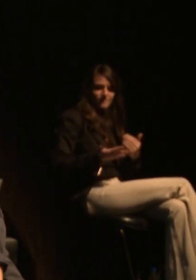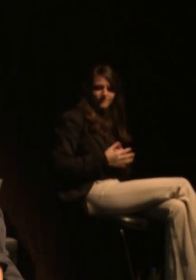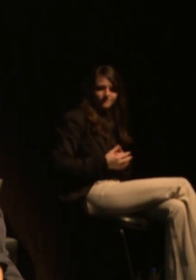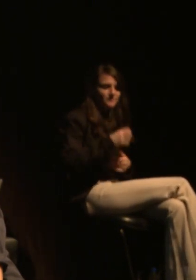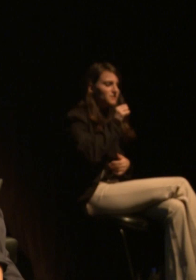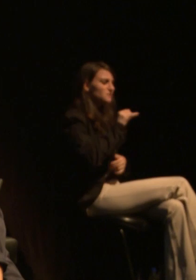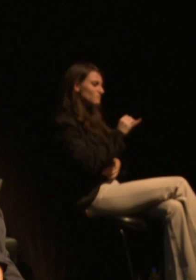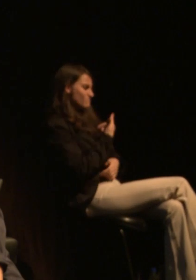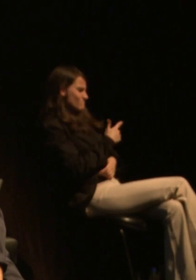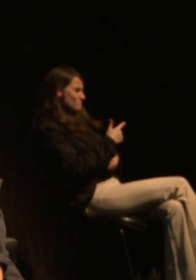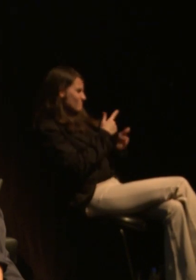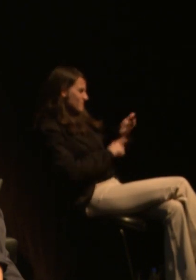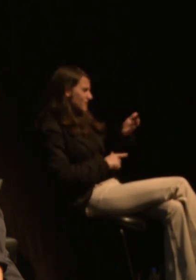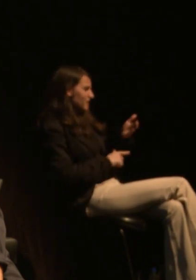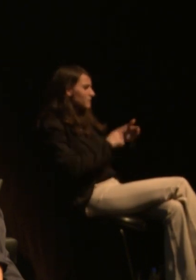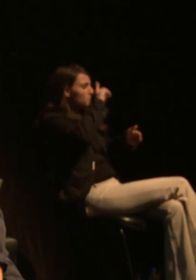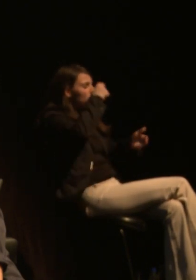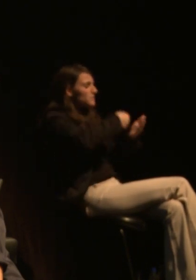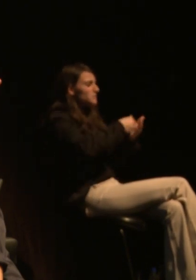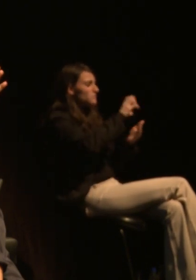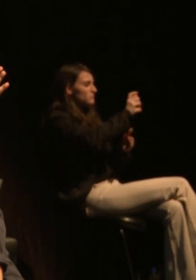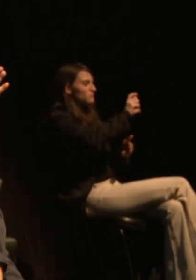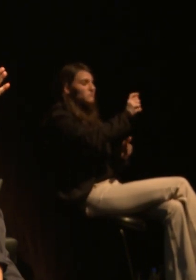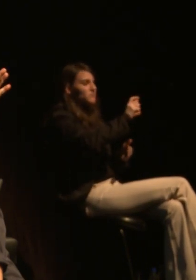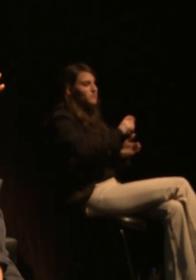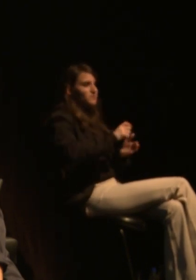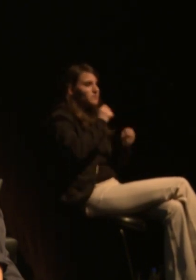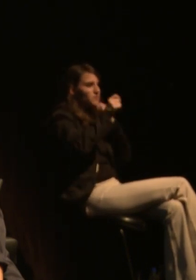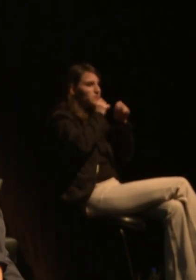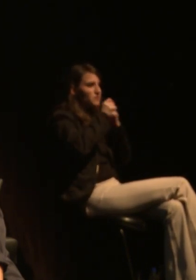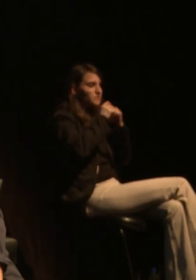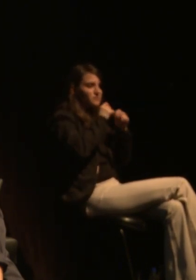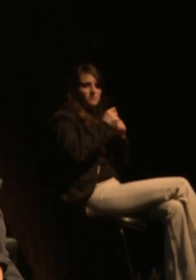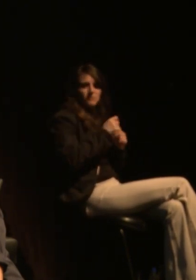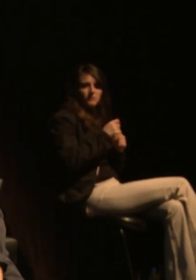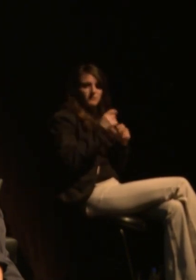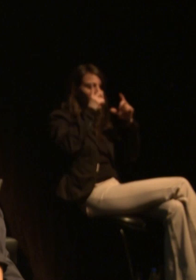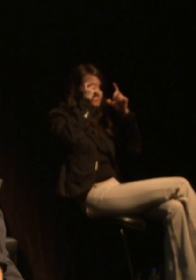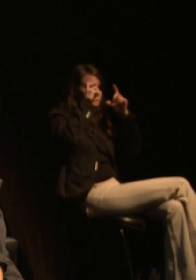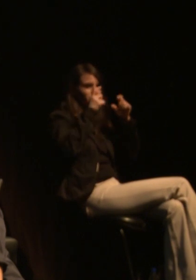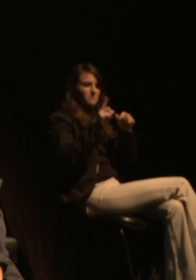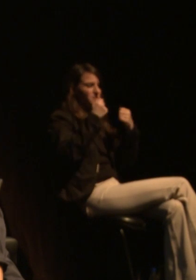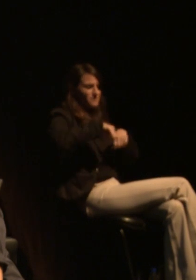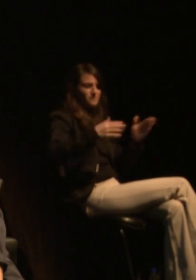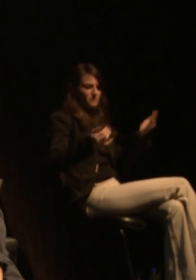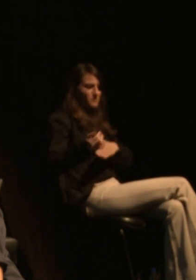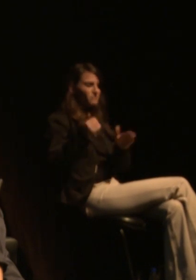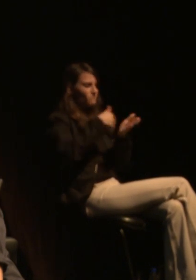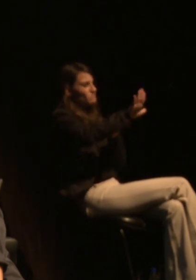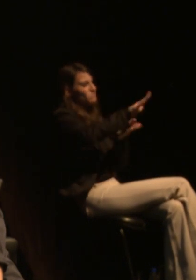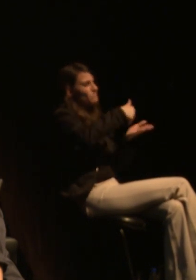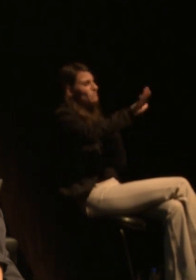não tiver a matéria, manda a sua credencial de repórter pelo fotógrafo e não precisa aparecer mais nesse